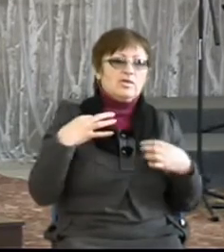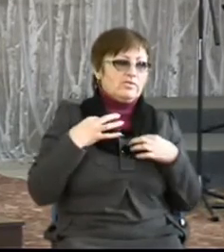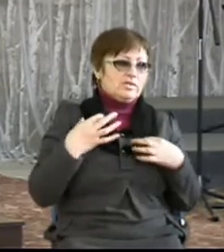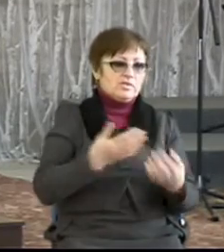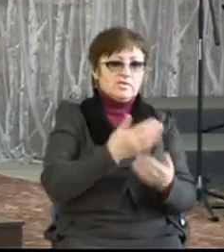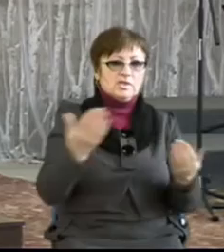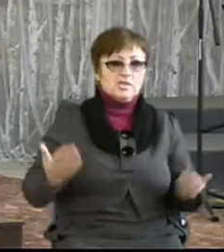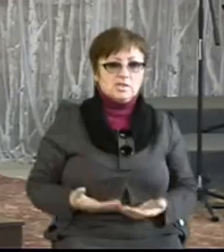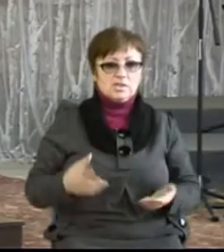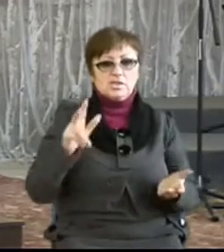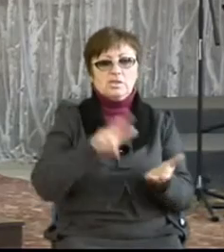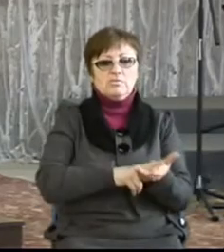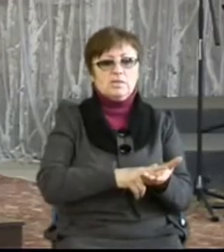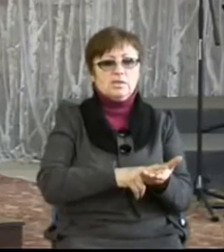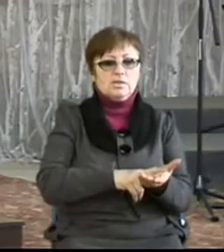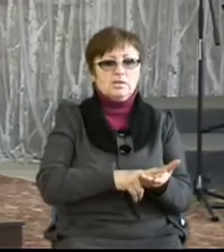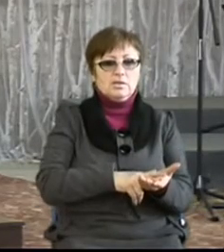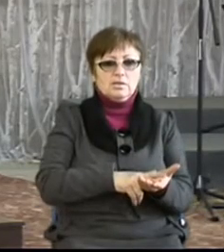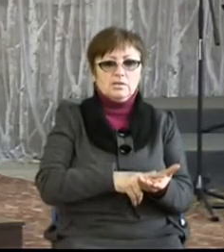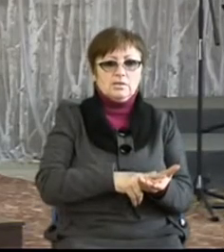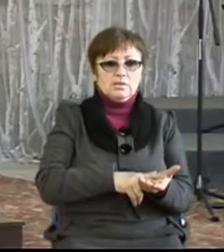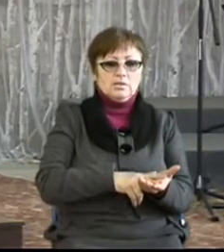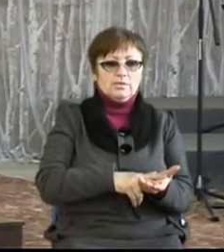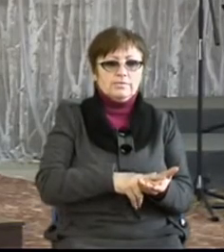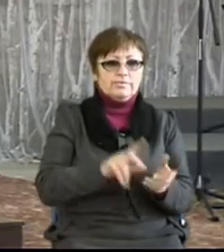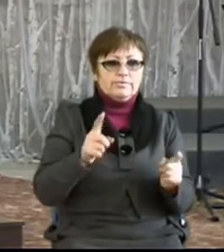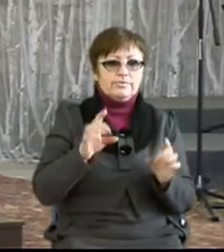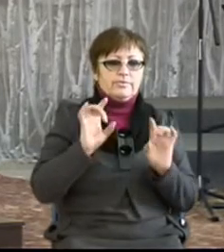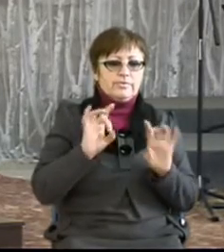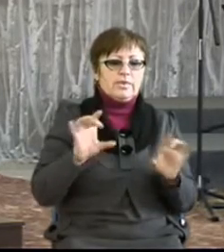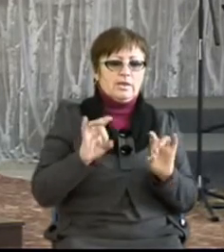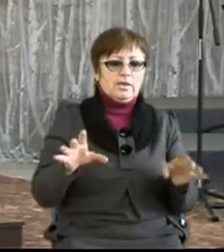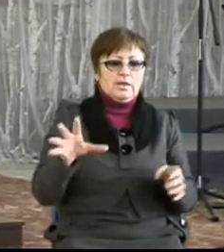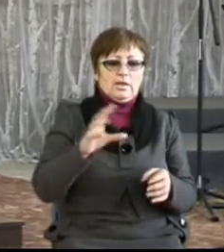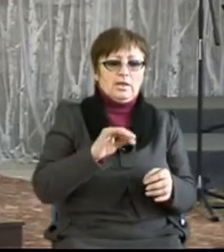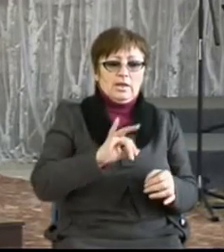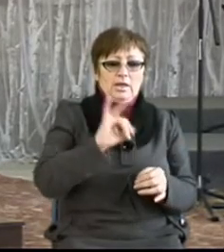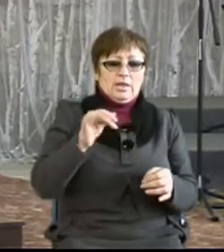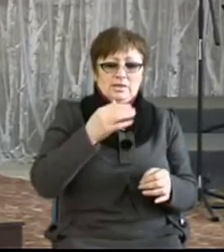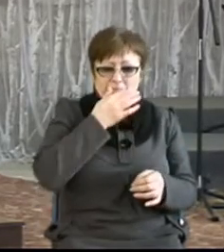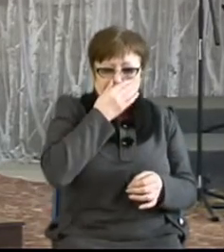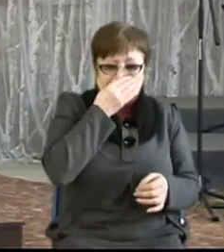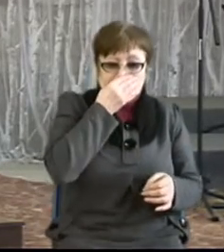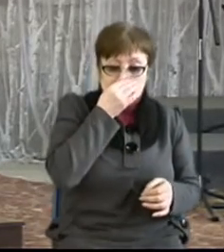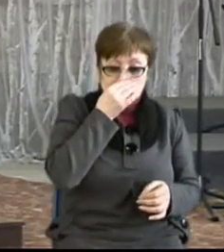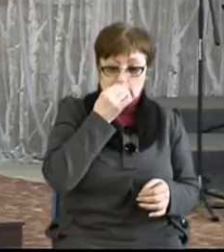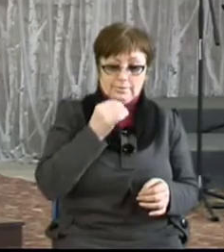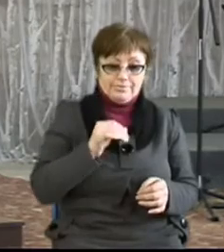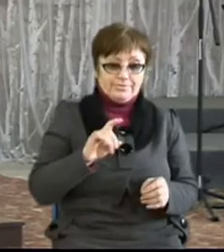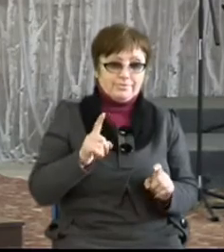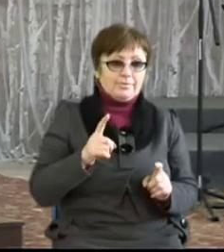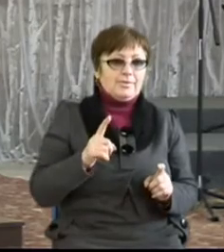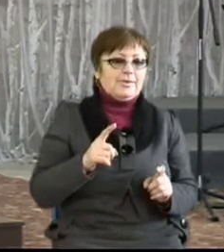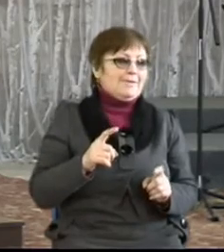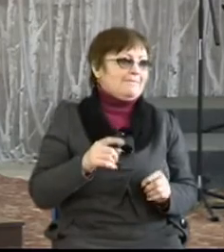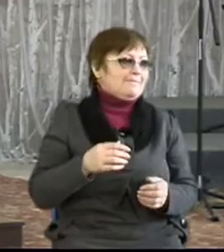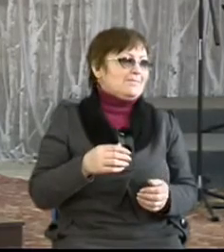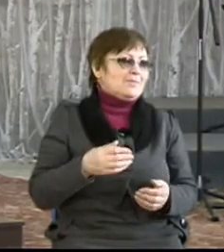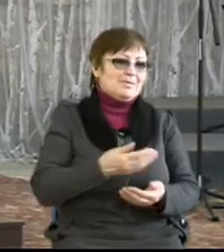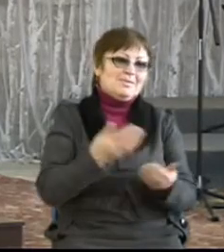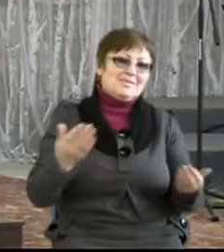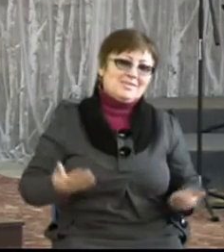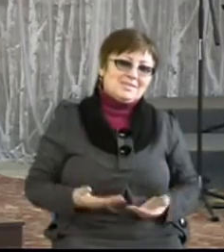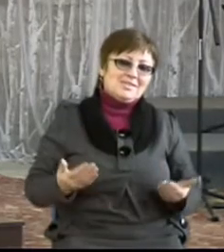жизни. Аминь. И почему я рассказывал сегодня эту всю историю еще? Потому что, вы знаете, мы в